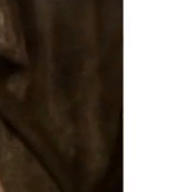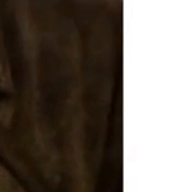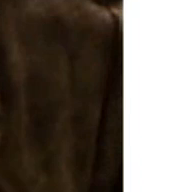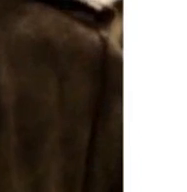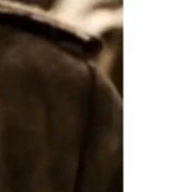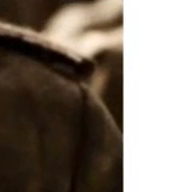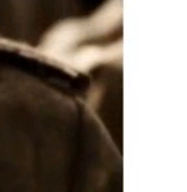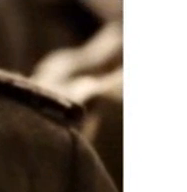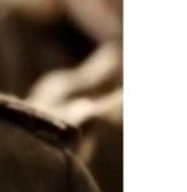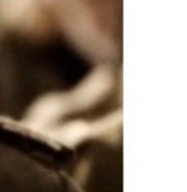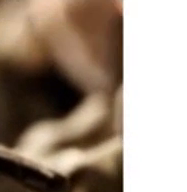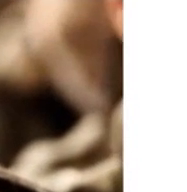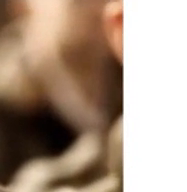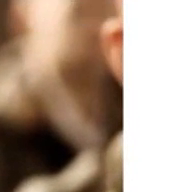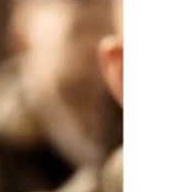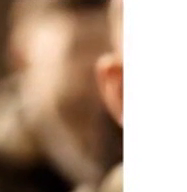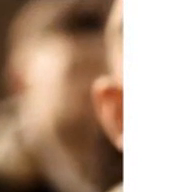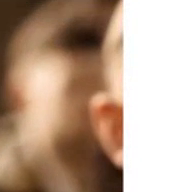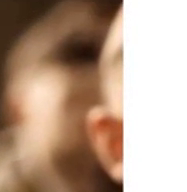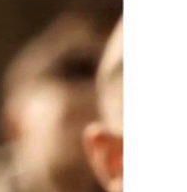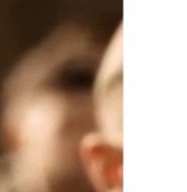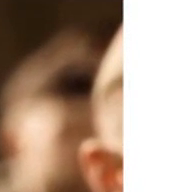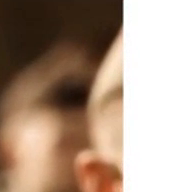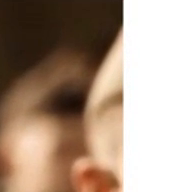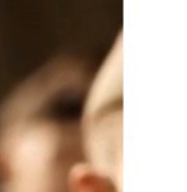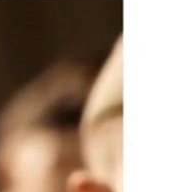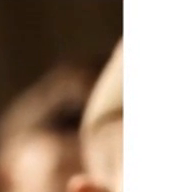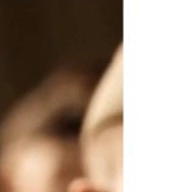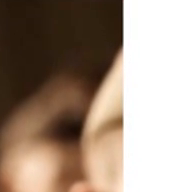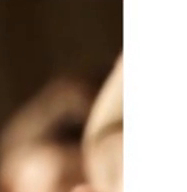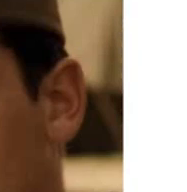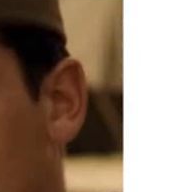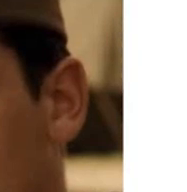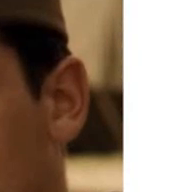gefunden er n im kampf entwickeln